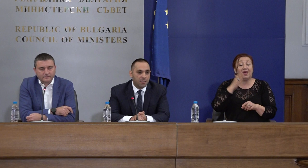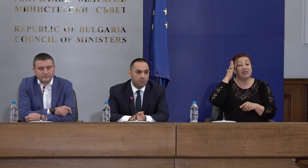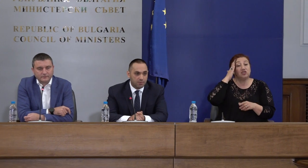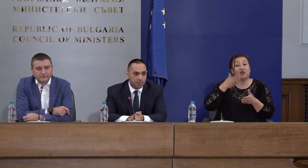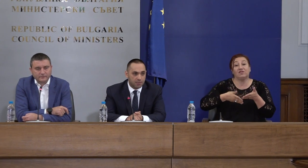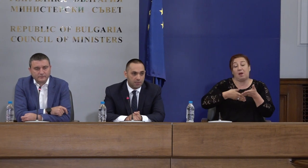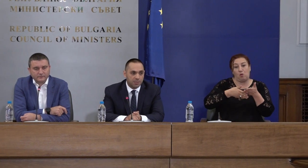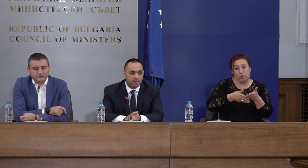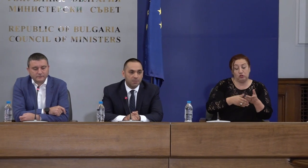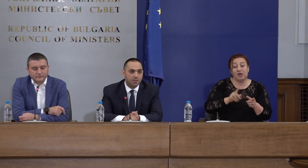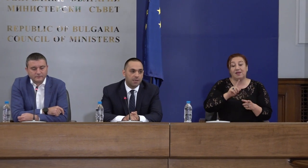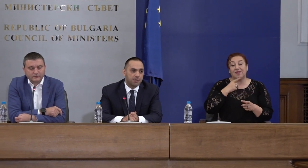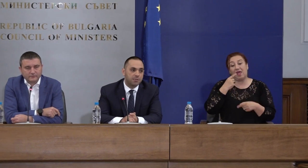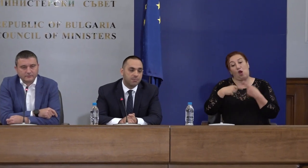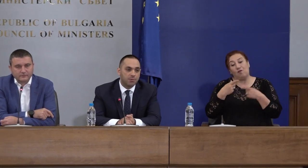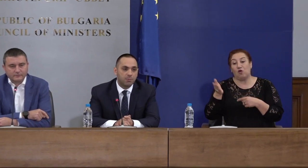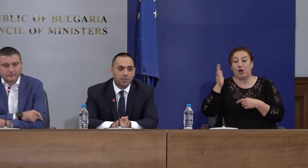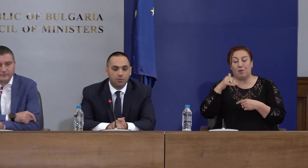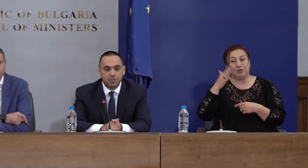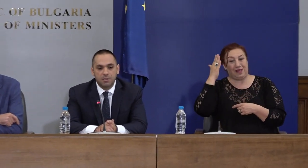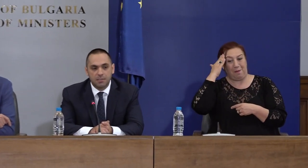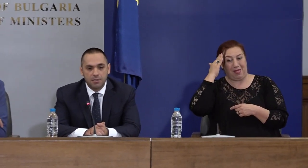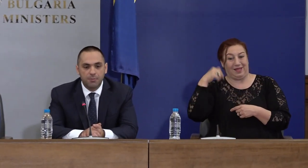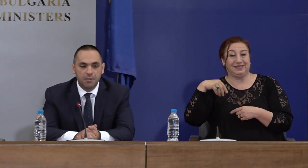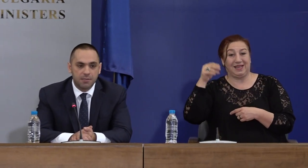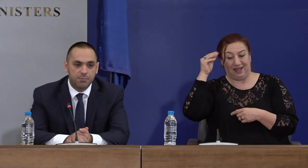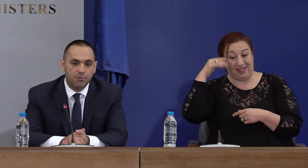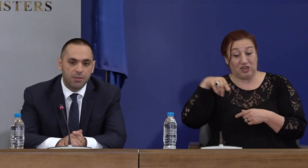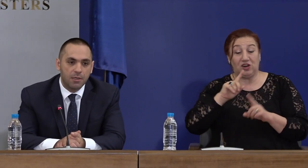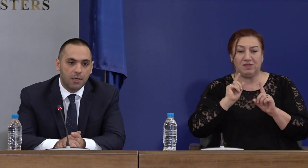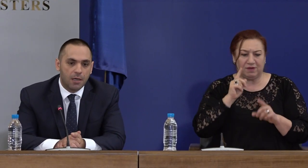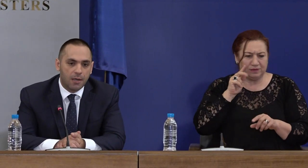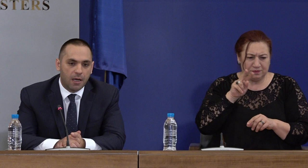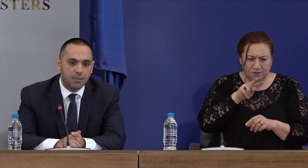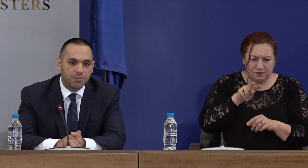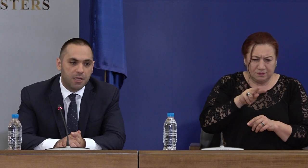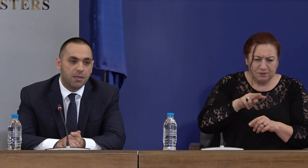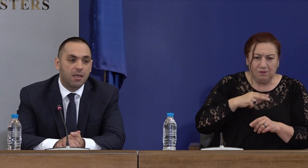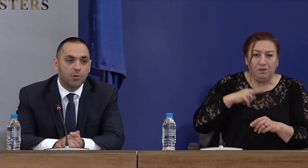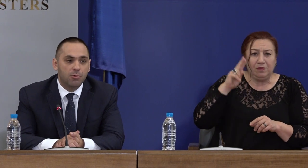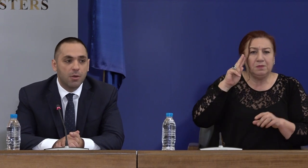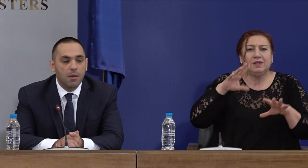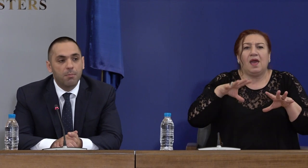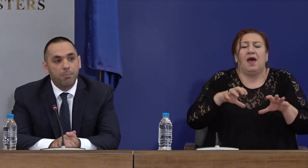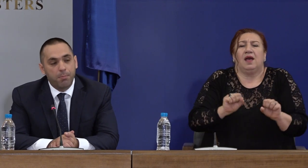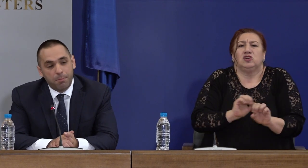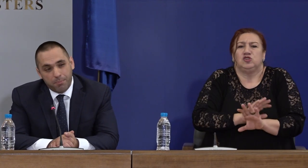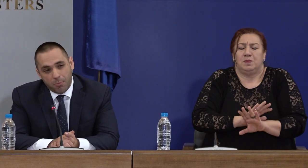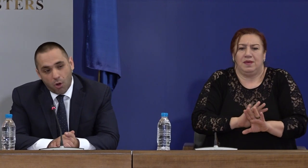бъде обвинена българската държава, ние трябваше да изпълним, т.е. да следим да се изпълни ангажимента, а именно